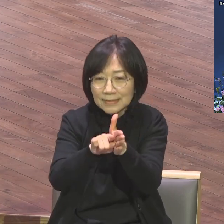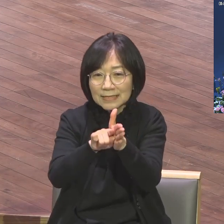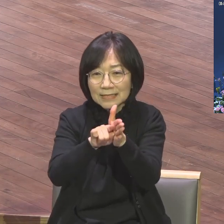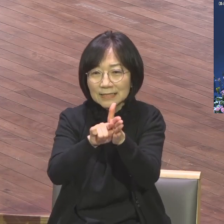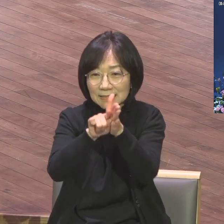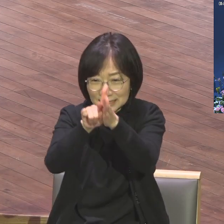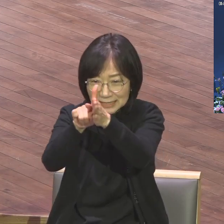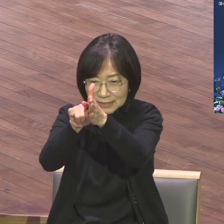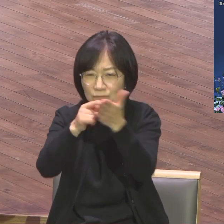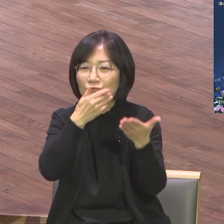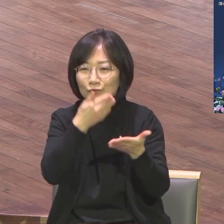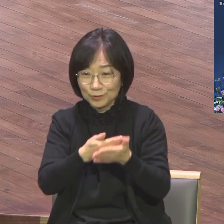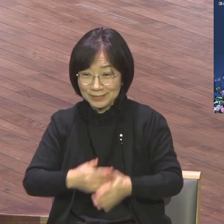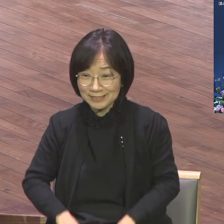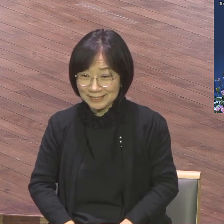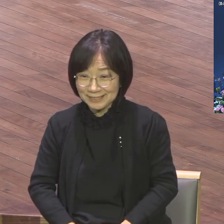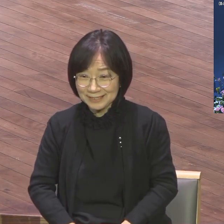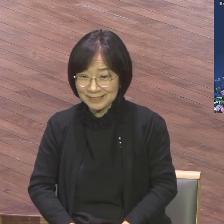겁니다.